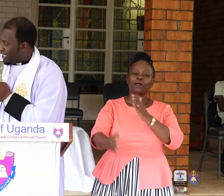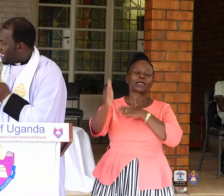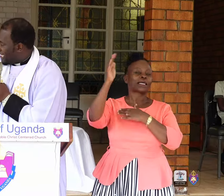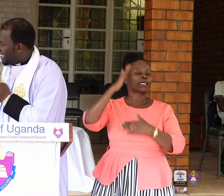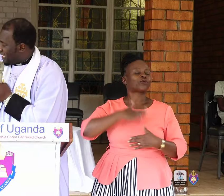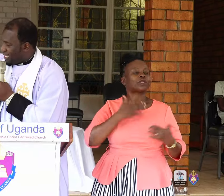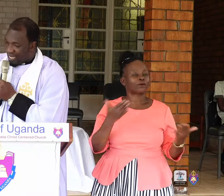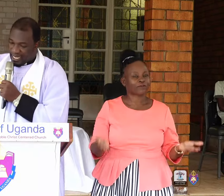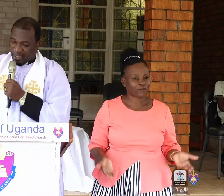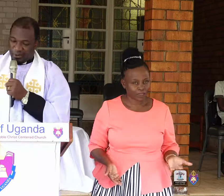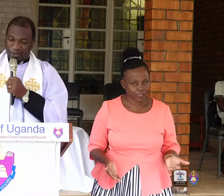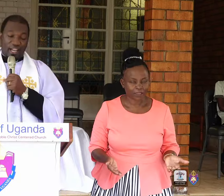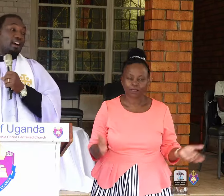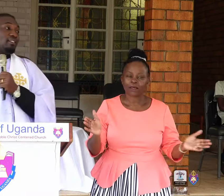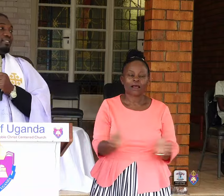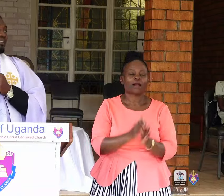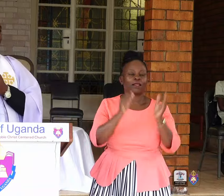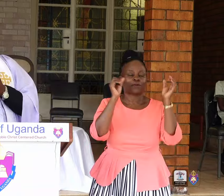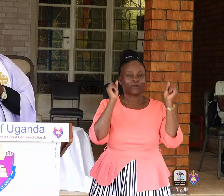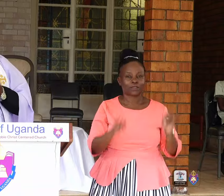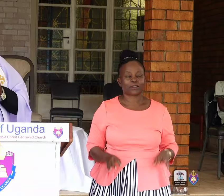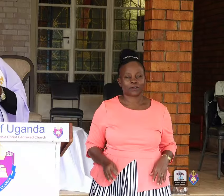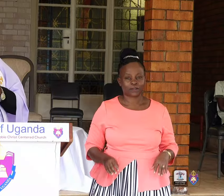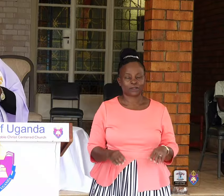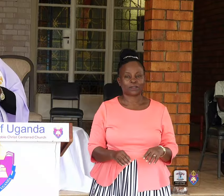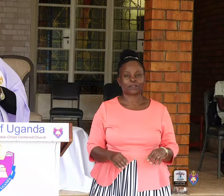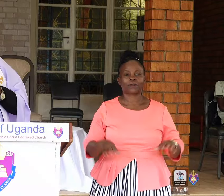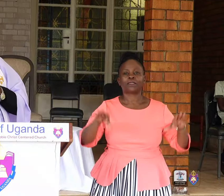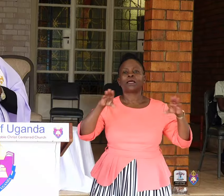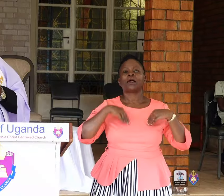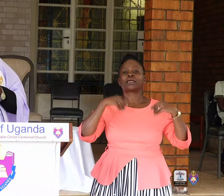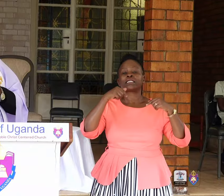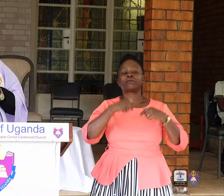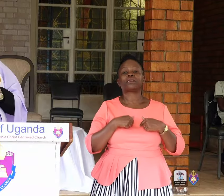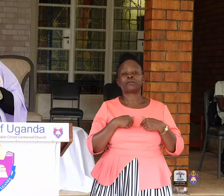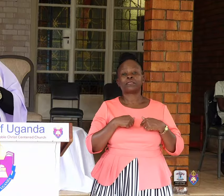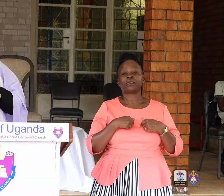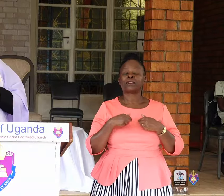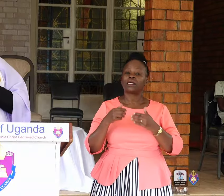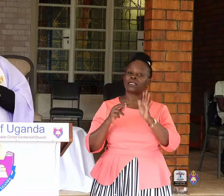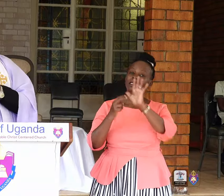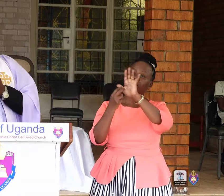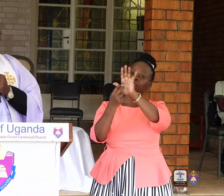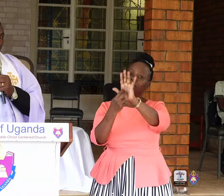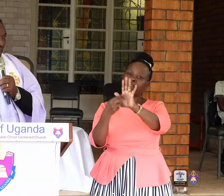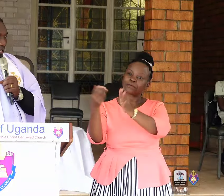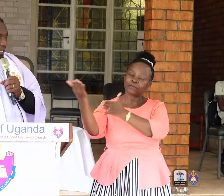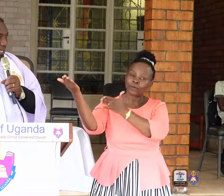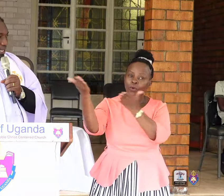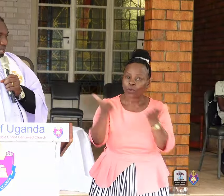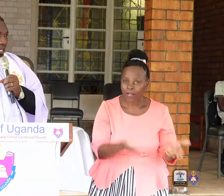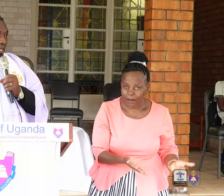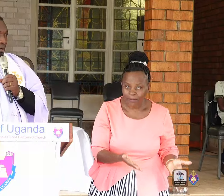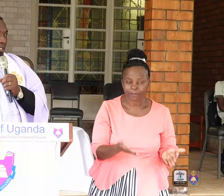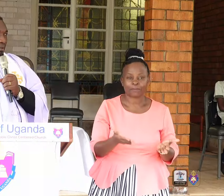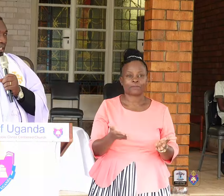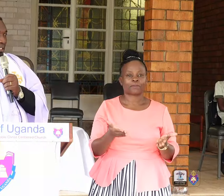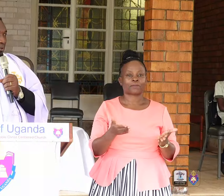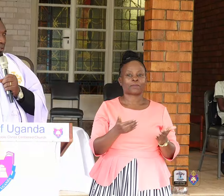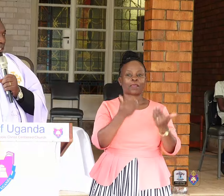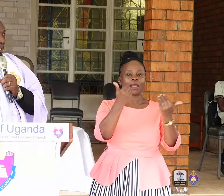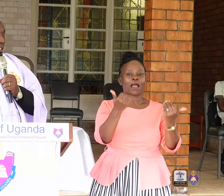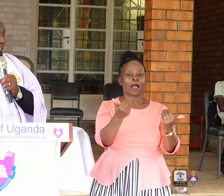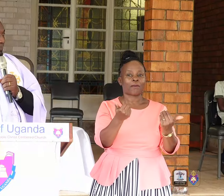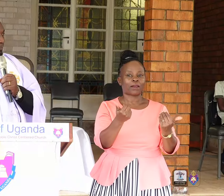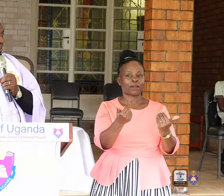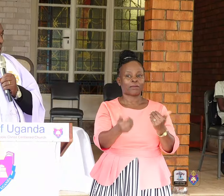waffe. Aleluya. Mukirize ate nnyanjule era nnyanirize abaana ba